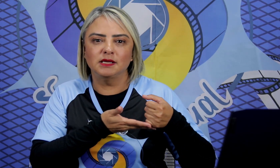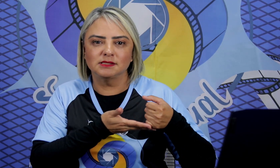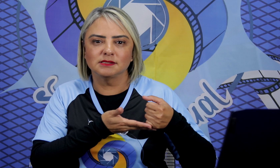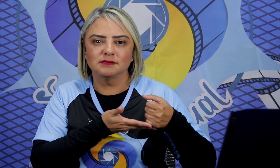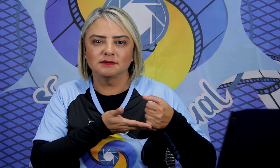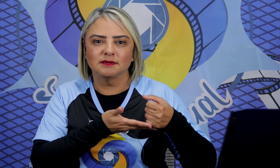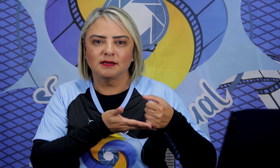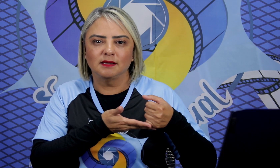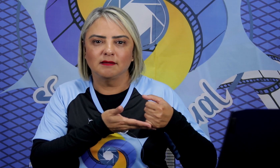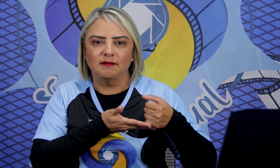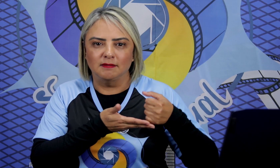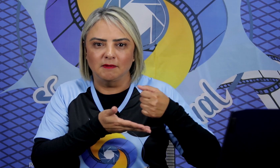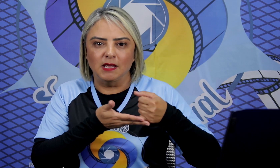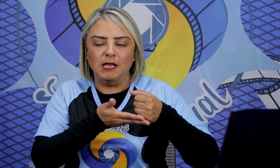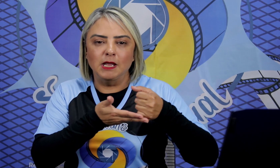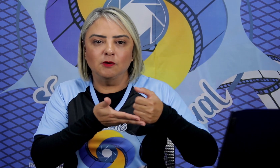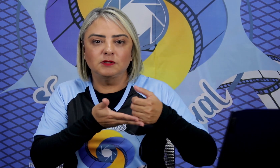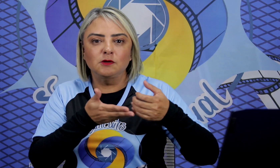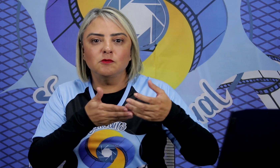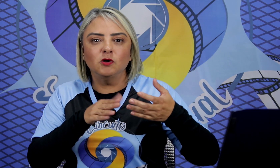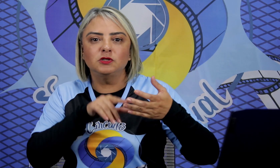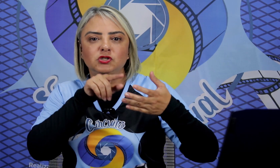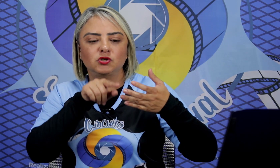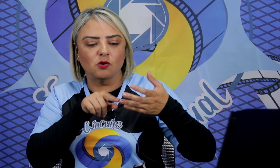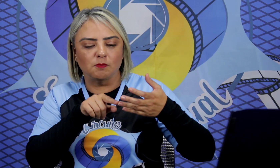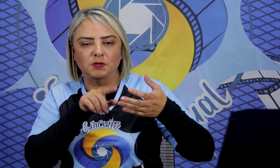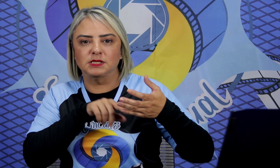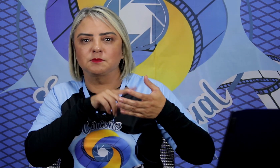português. E eu tenho um outro idioma, por exemplo, o